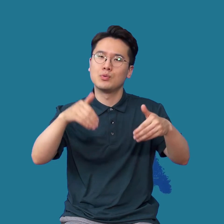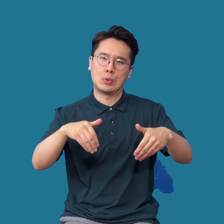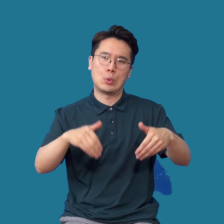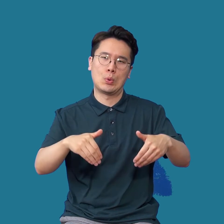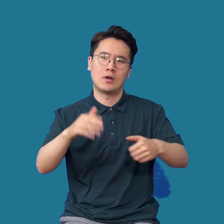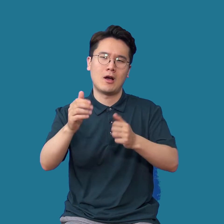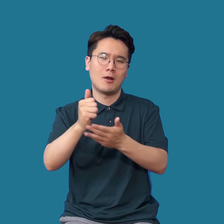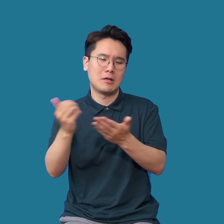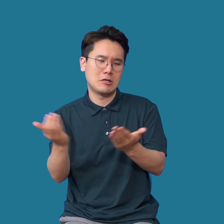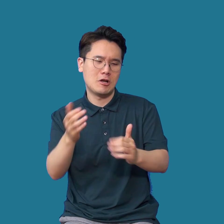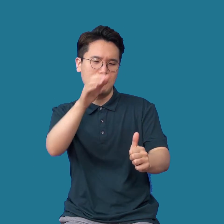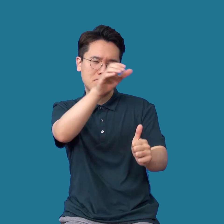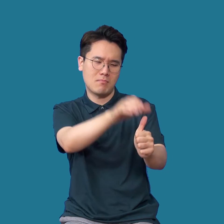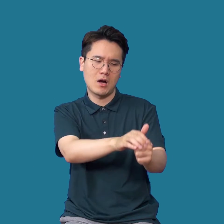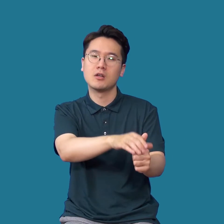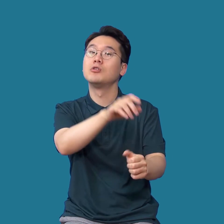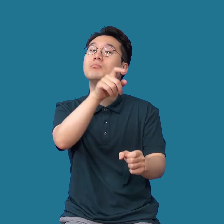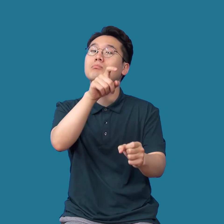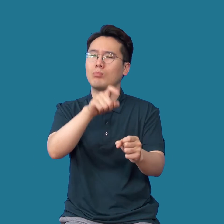하나님 그렇게 하신 것이죠.